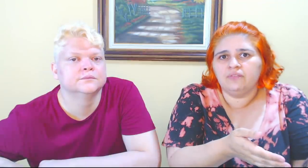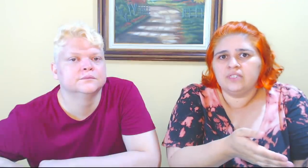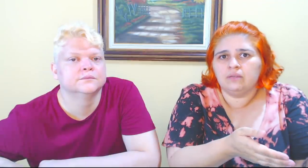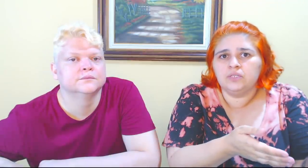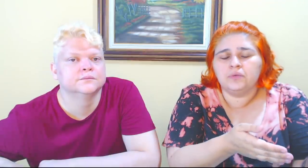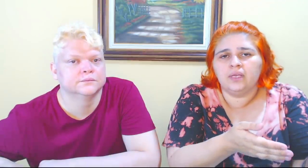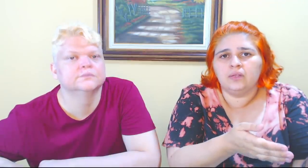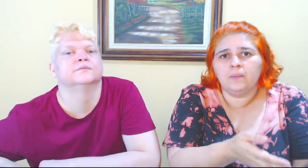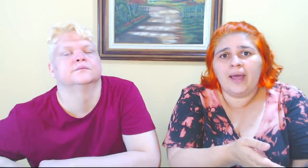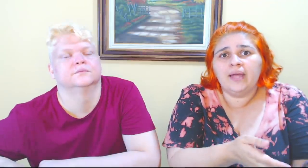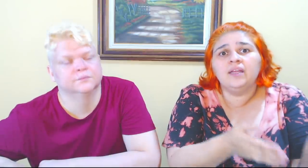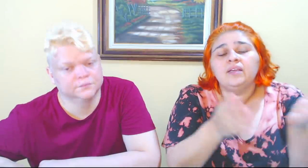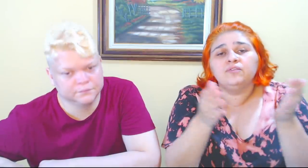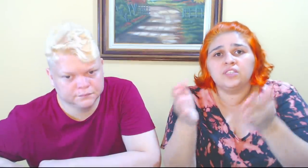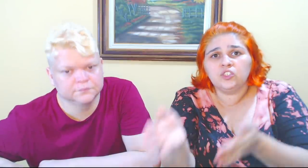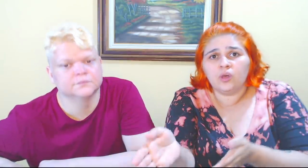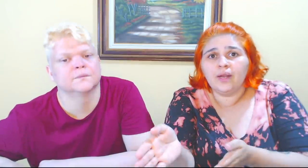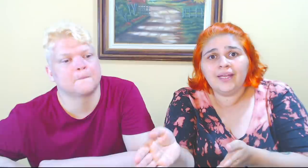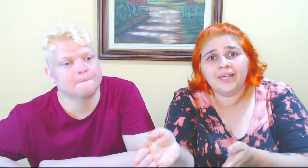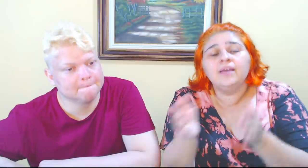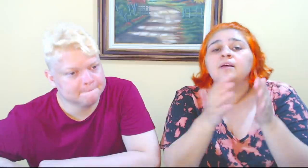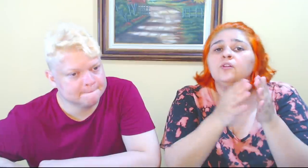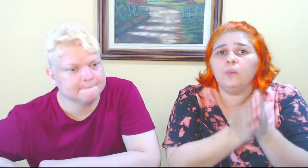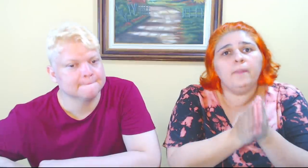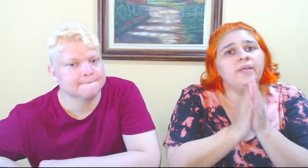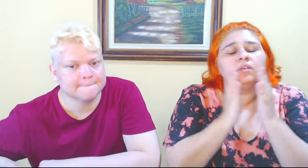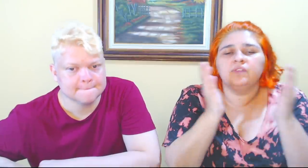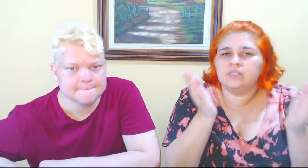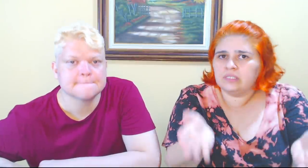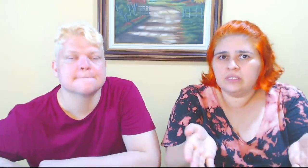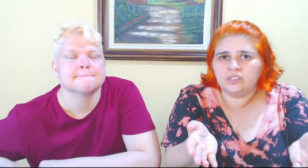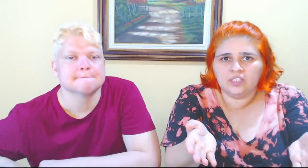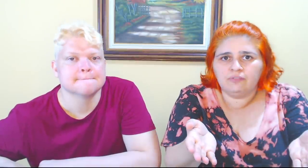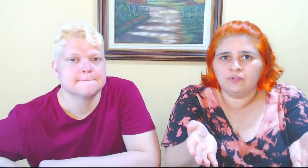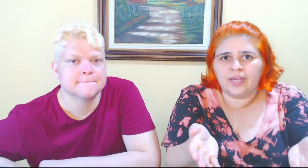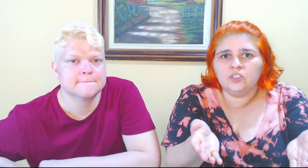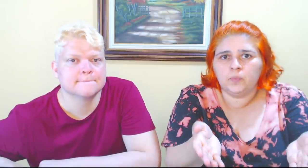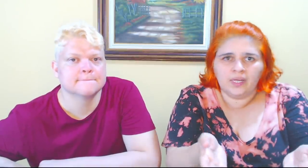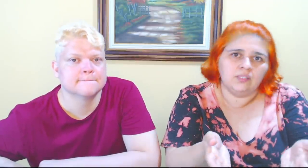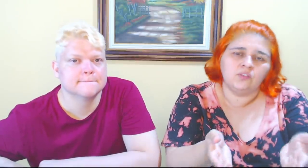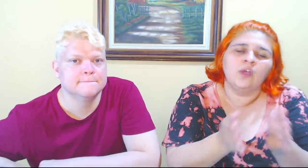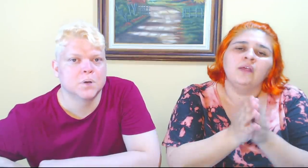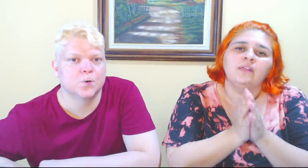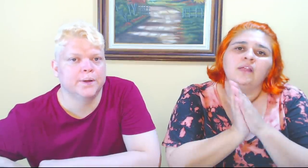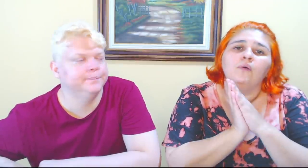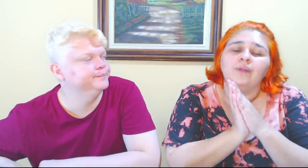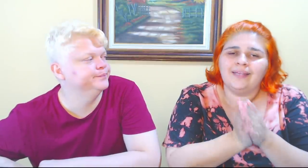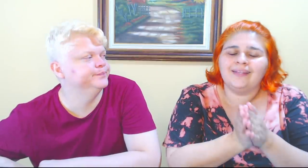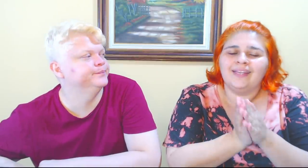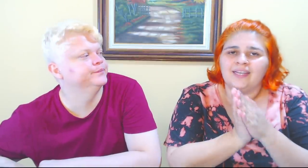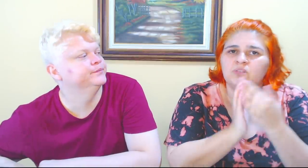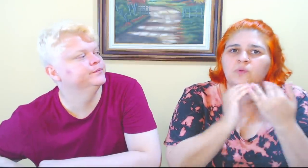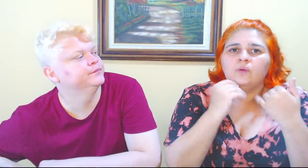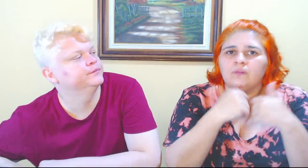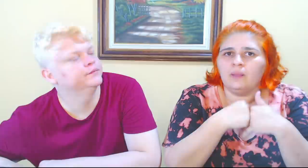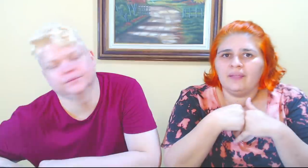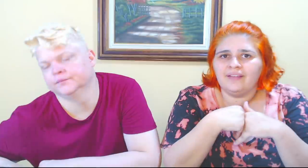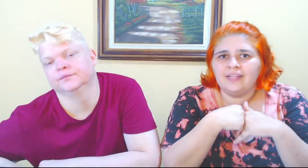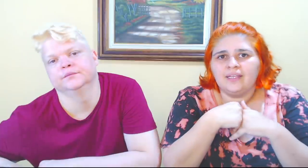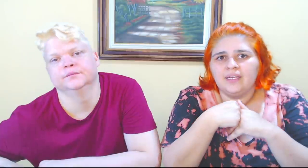fazendo a sua retomada E você escolhe ir No momento que você se sentir à vontade para isso Então o link da ingresso.com também Vai estar aqui na